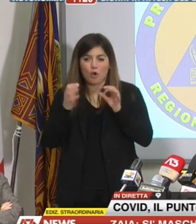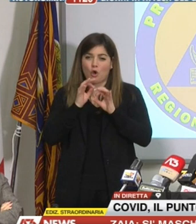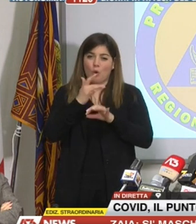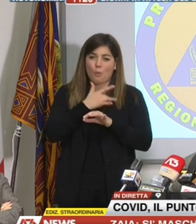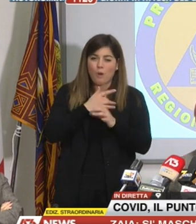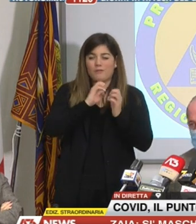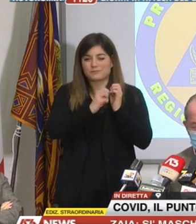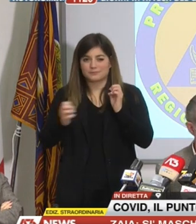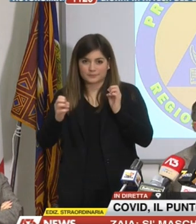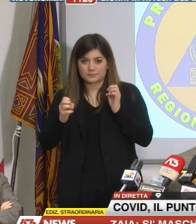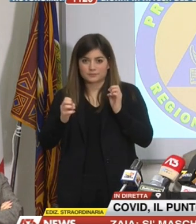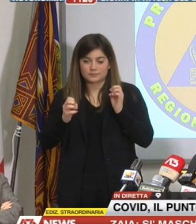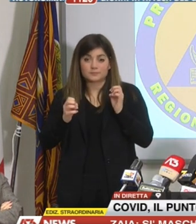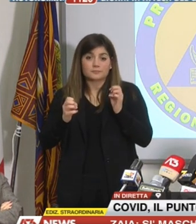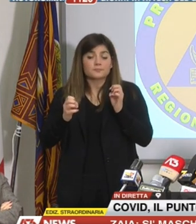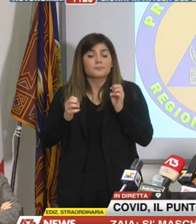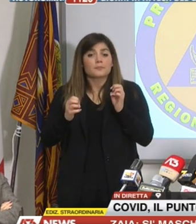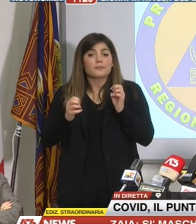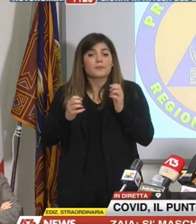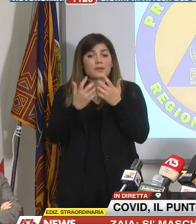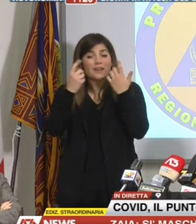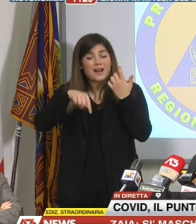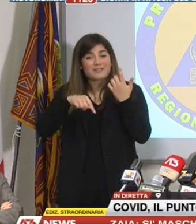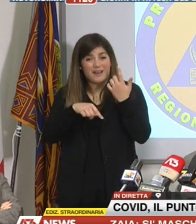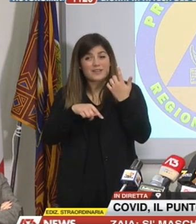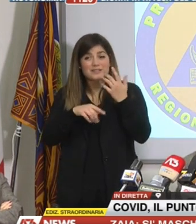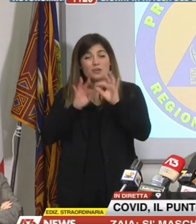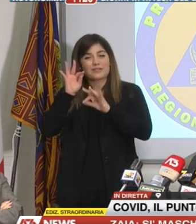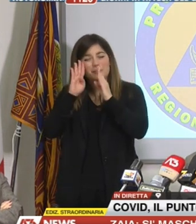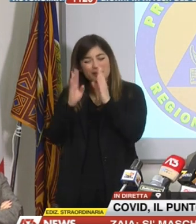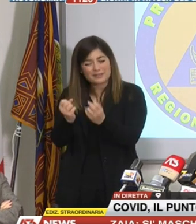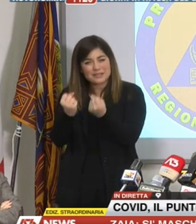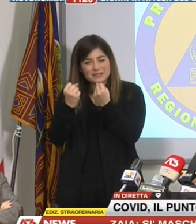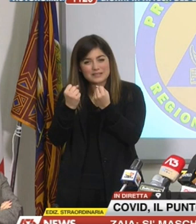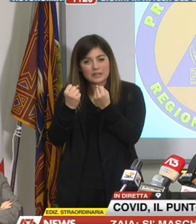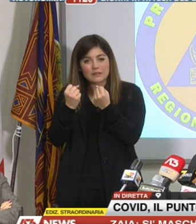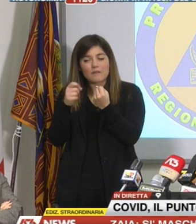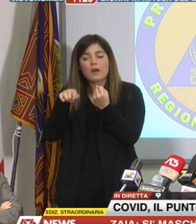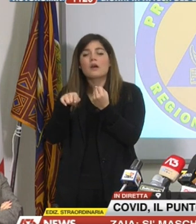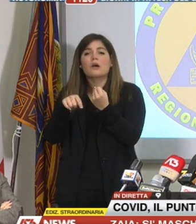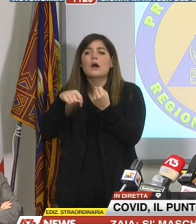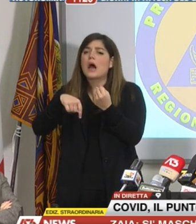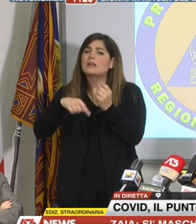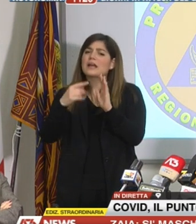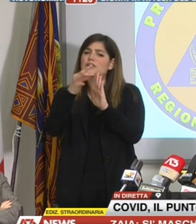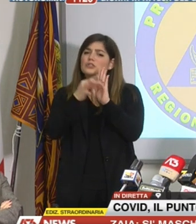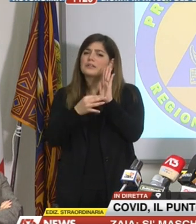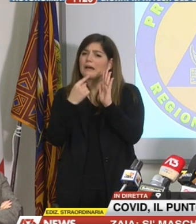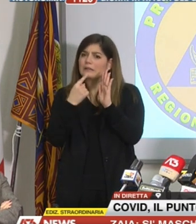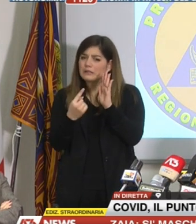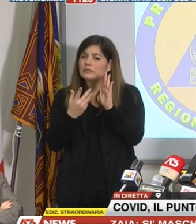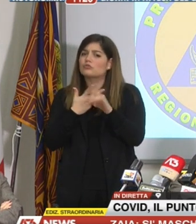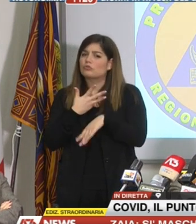che le prese in carico nelle terapie intensive hanno visto un innalzamento dell'età degli over